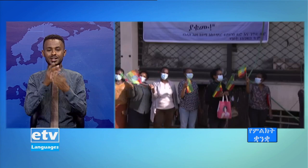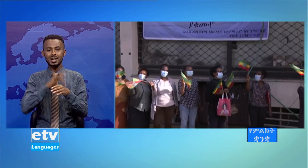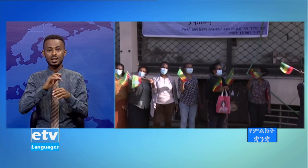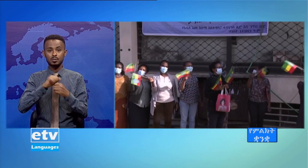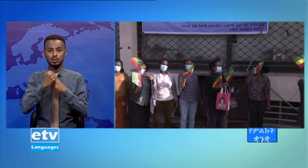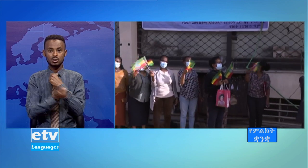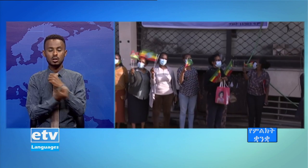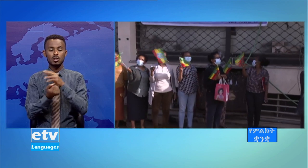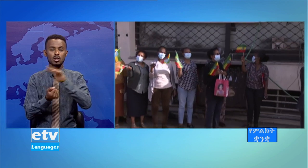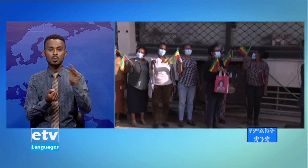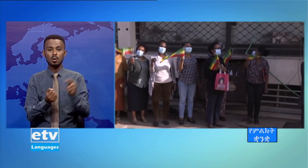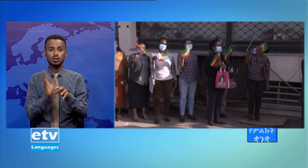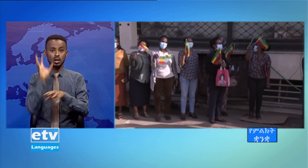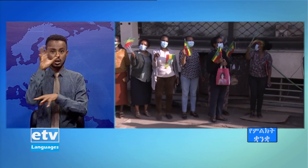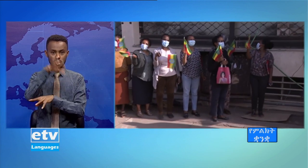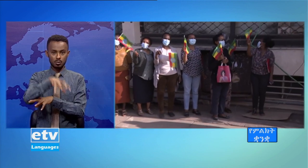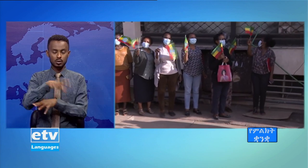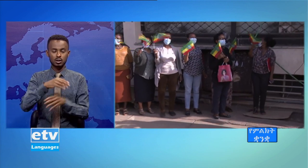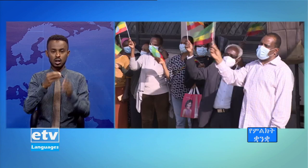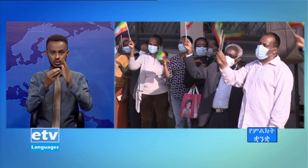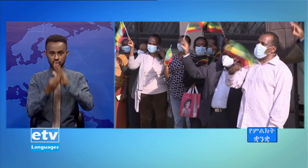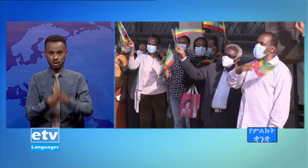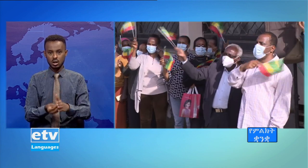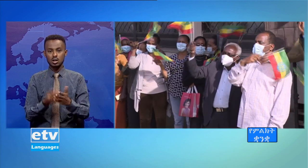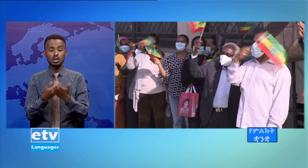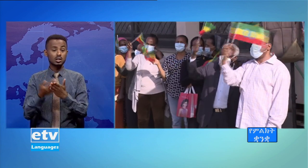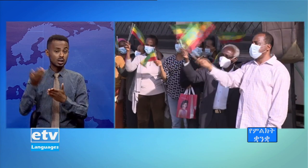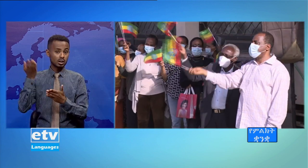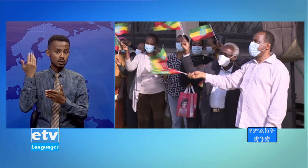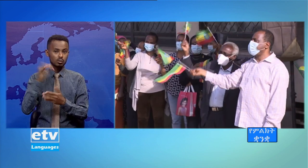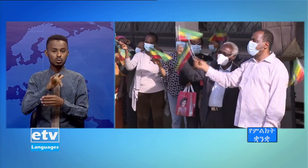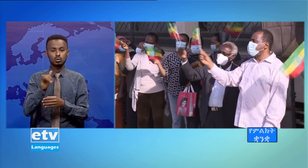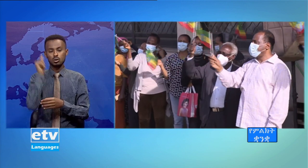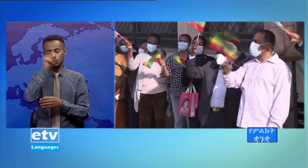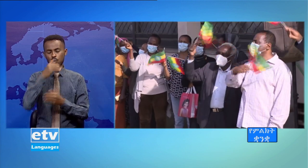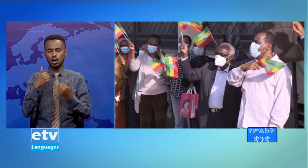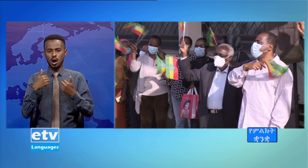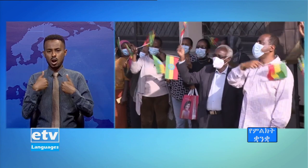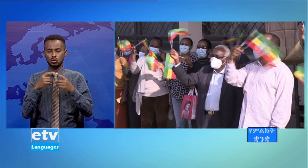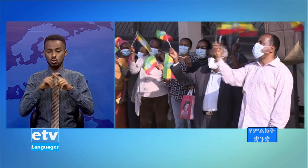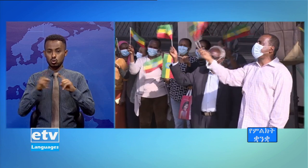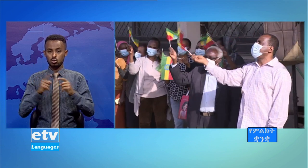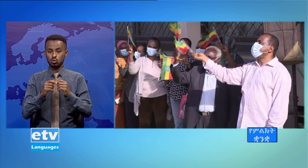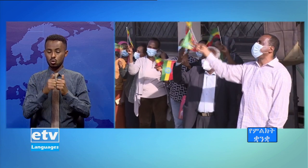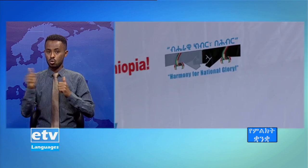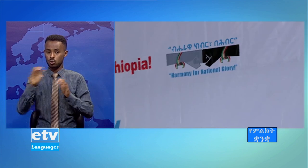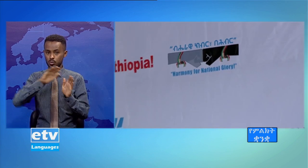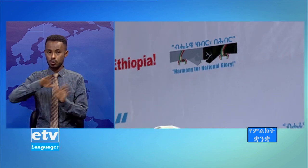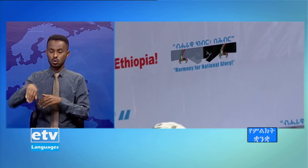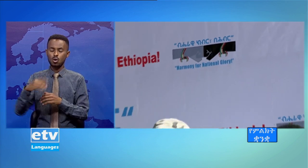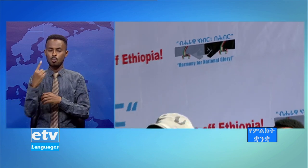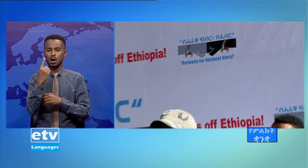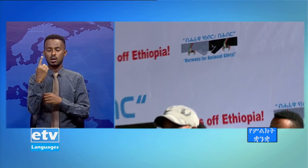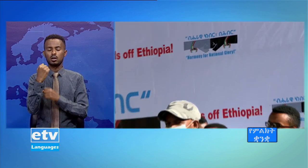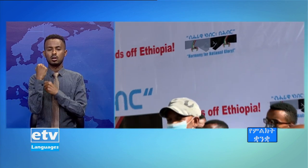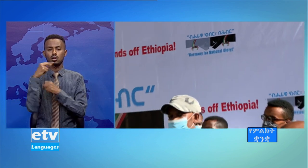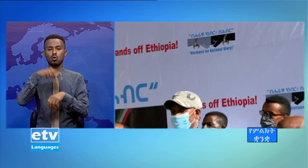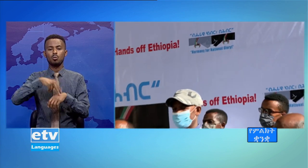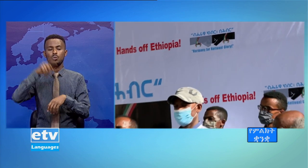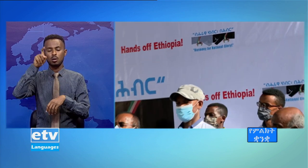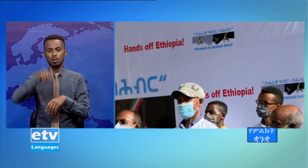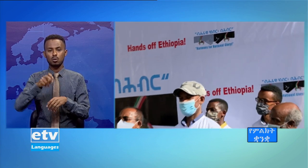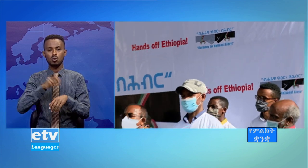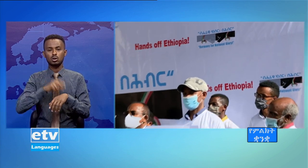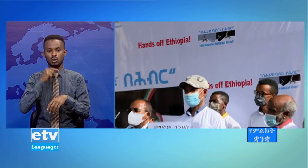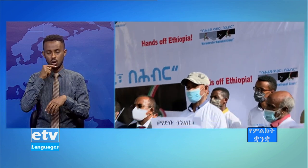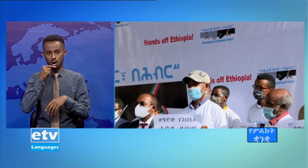ተመሰረተው የምዕራባውያኑ ጣልቃ ገብነትና ጫና እንደዚህ ቀደም ሁሉ ኢትዮጵያውያኑ ያላቸውን ልዩነት ወደ ግብነ በመተው በአንድነት ሊቆሙ የሚገባበት ወቅት